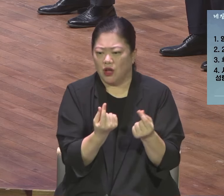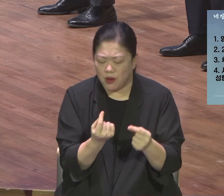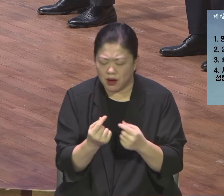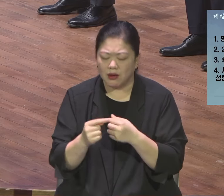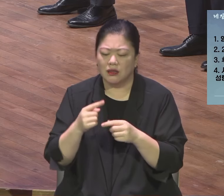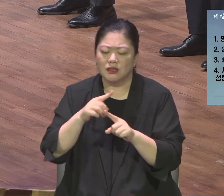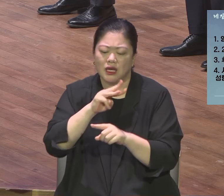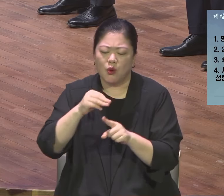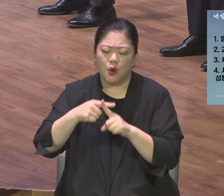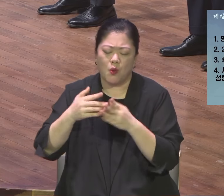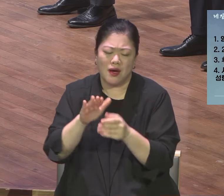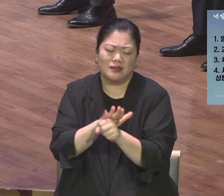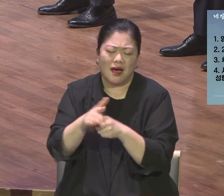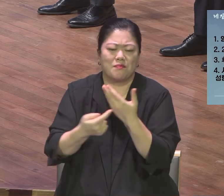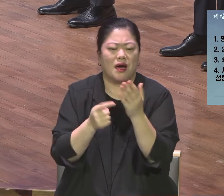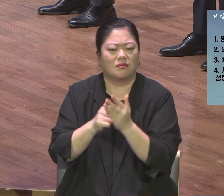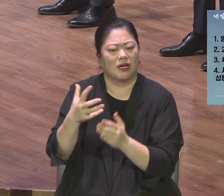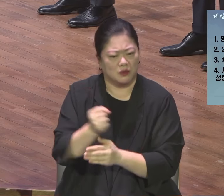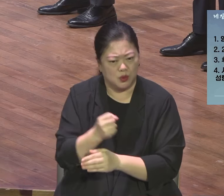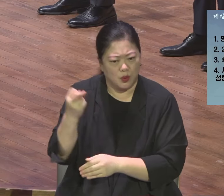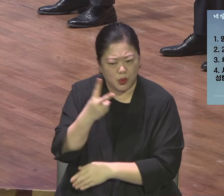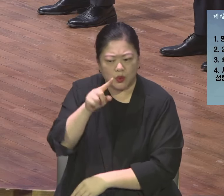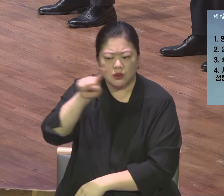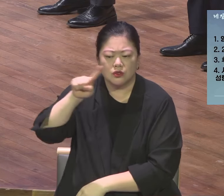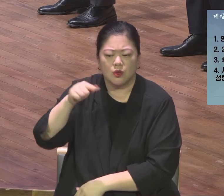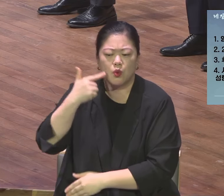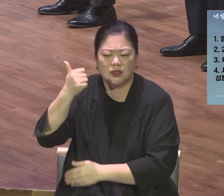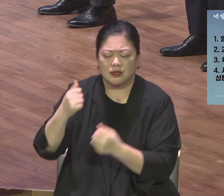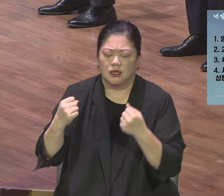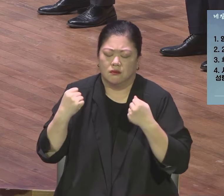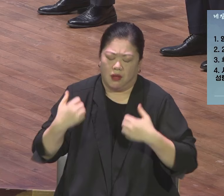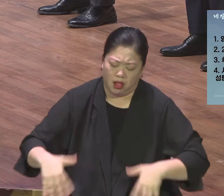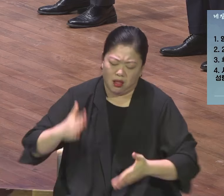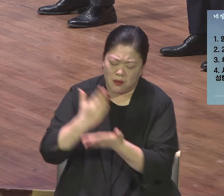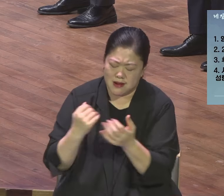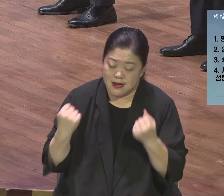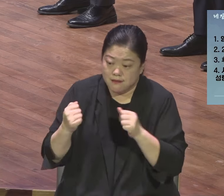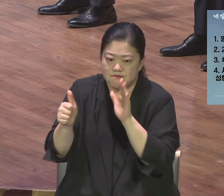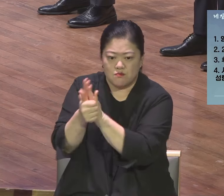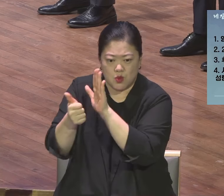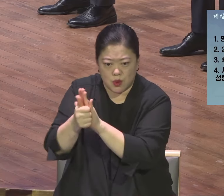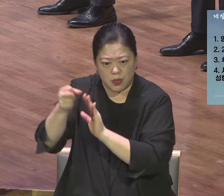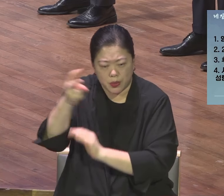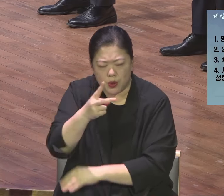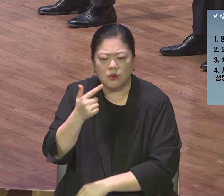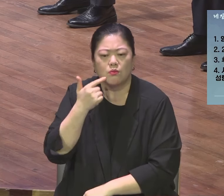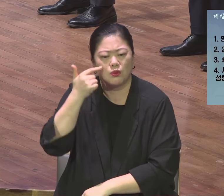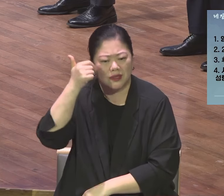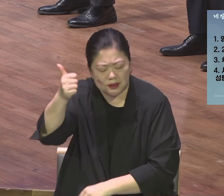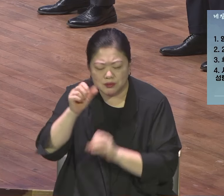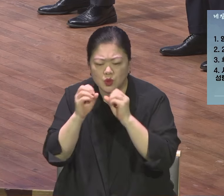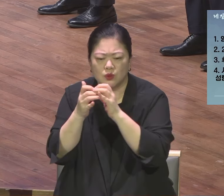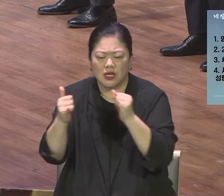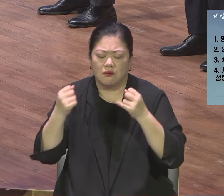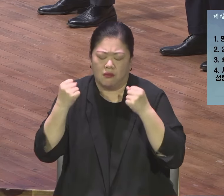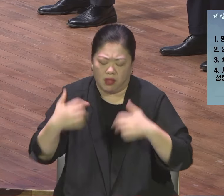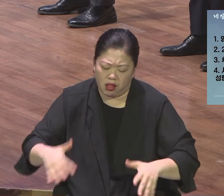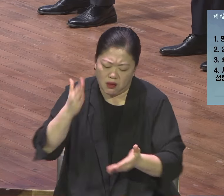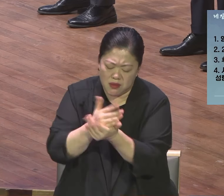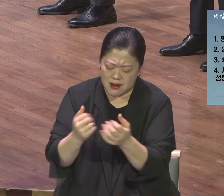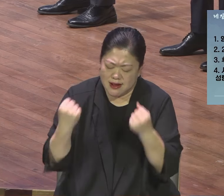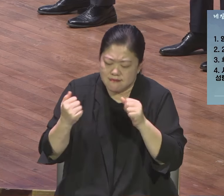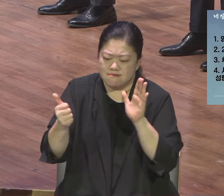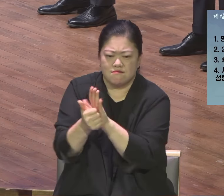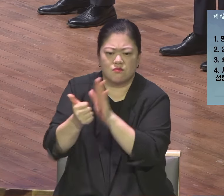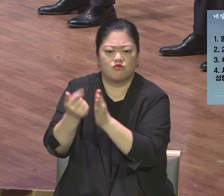주옵소서. 사랑하는 조건주 단위 목사님에게 모든 교육자들에게 성령의 충만함과 오력을 더하여 주옵소서. 이